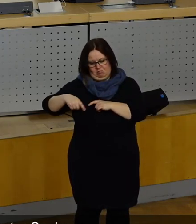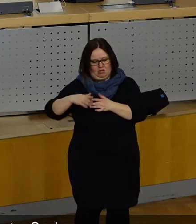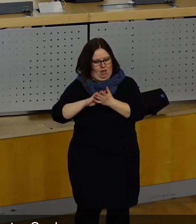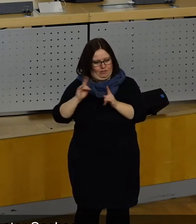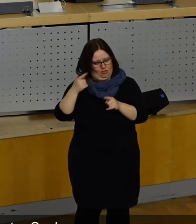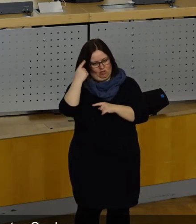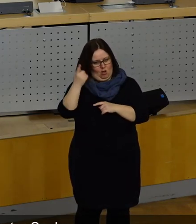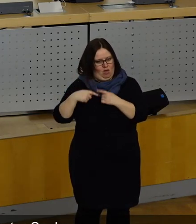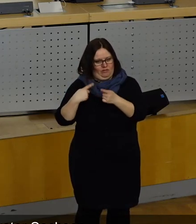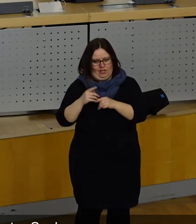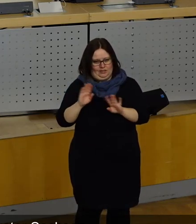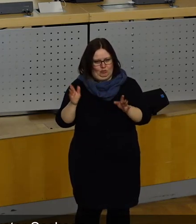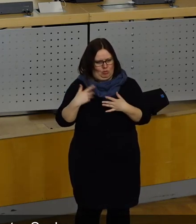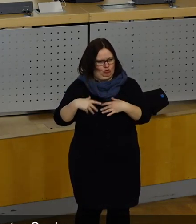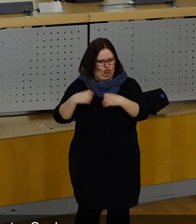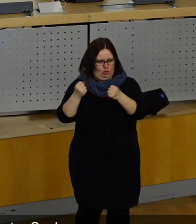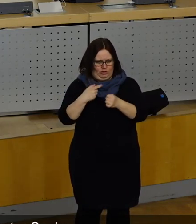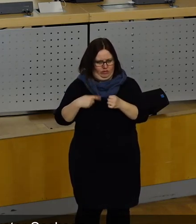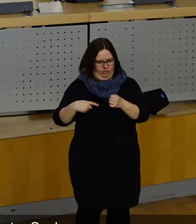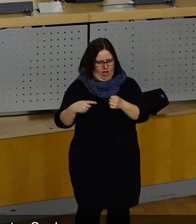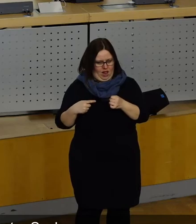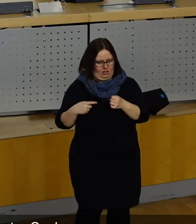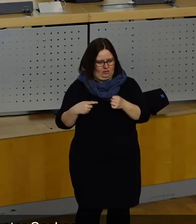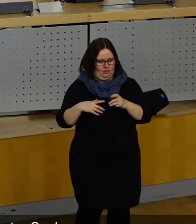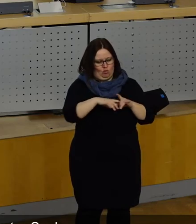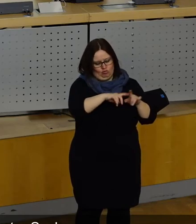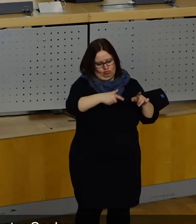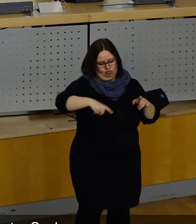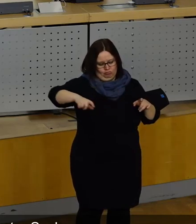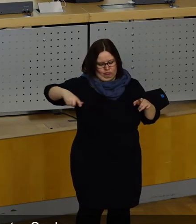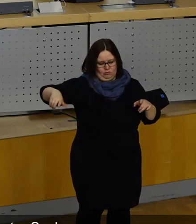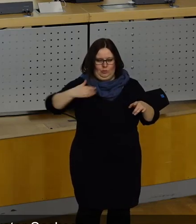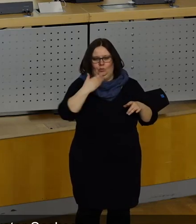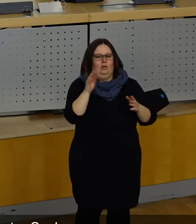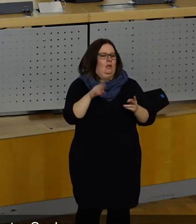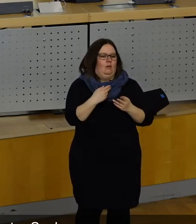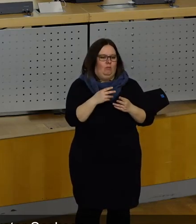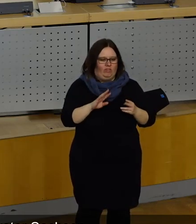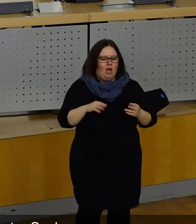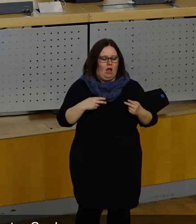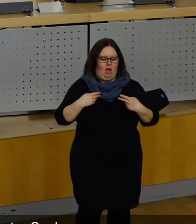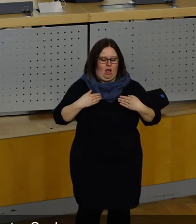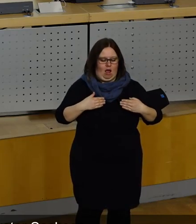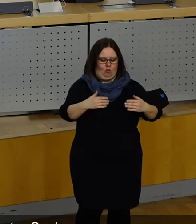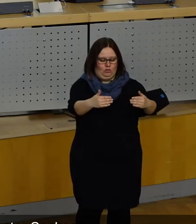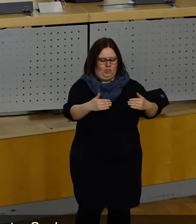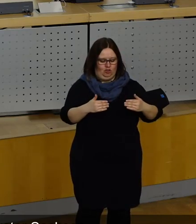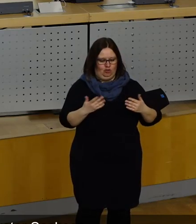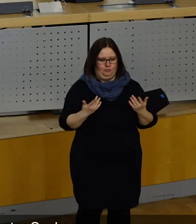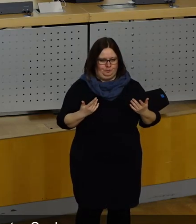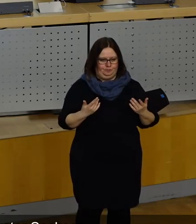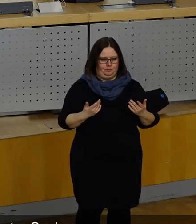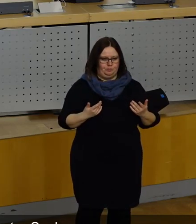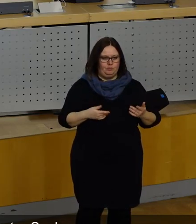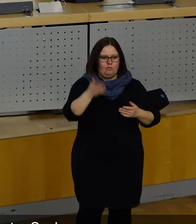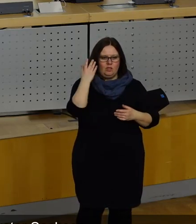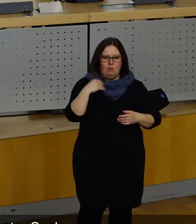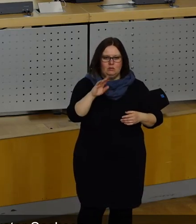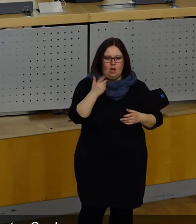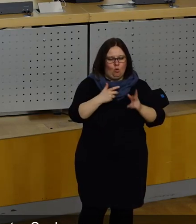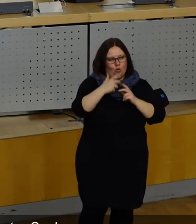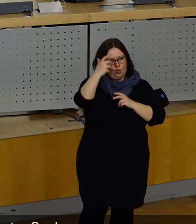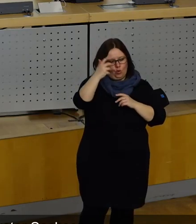dass sich da etwas entwickelt, also das Schloss, und die Stadt zum Fluss auszurichten. Sein Nachfolger Hans Alwein hat die augusteische Idee mit dem